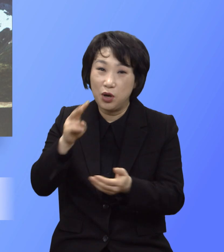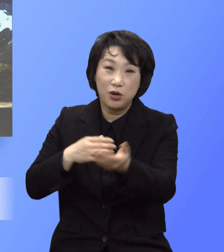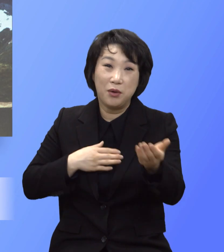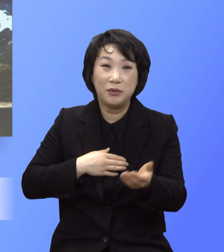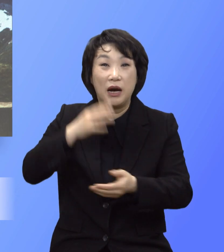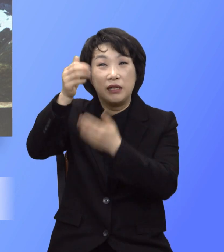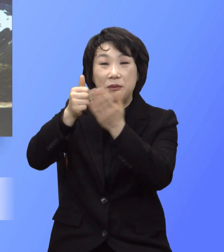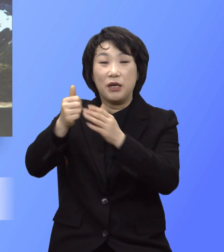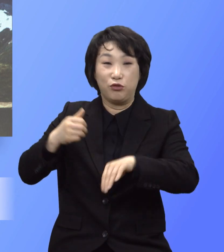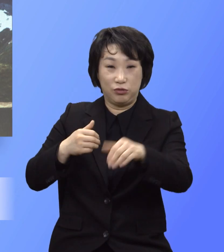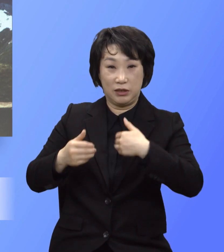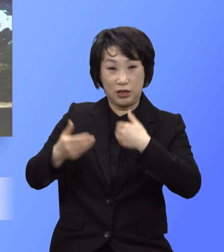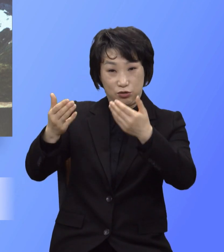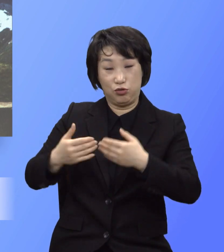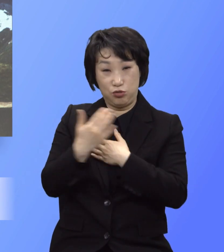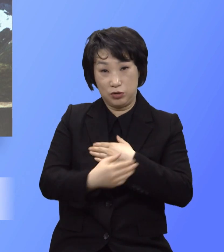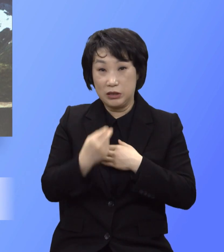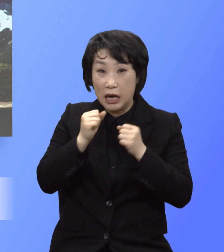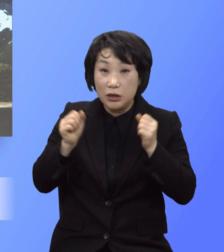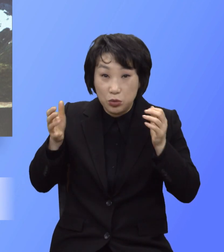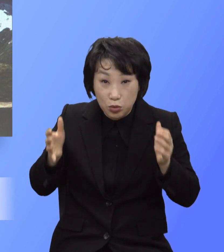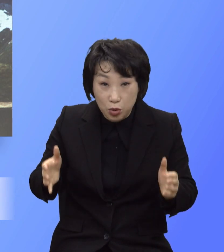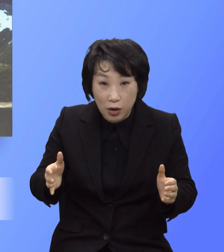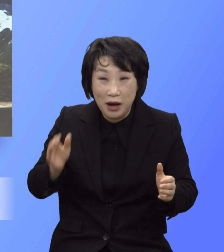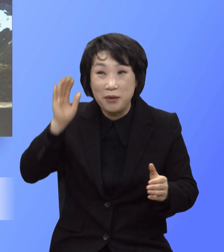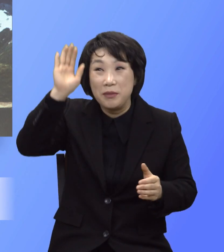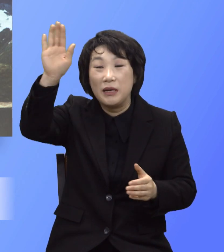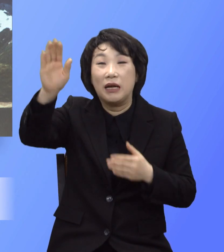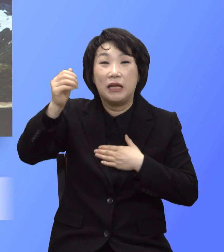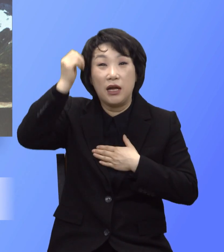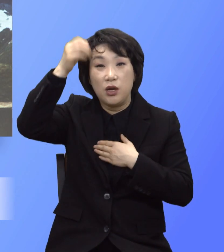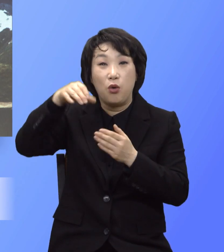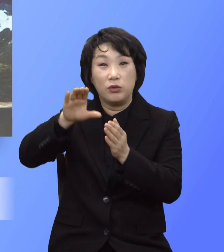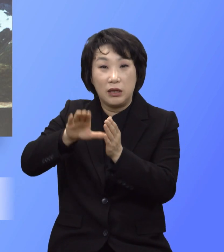육신의 때를 장차 영혼의 때에